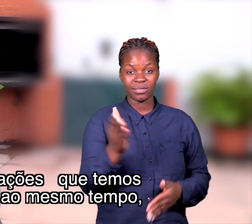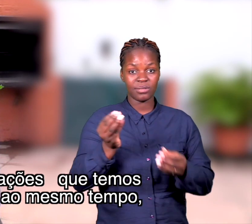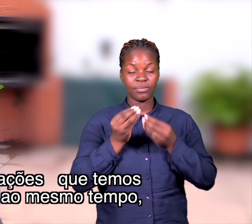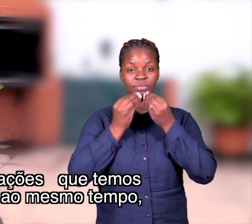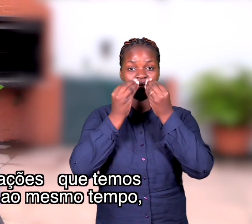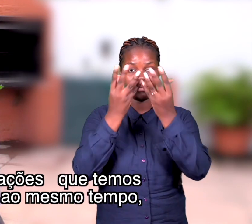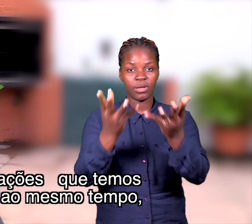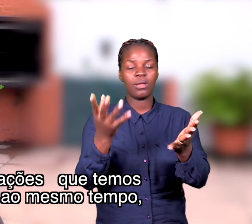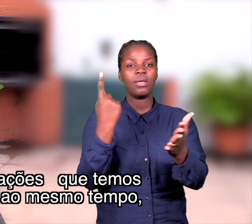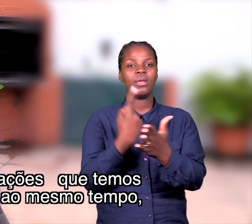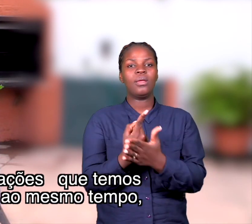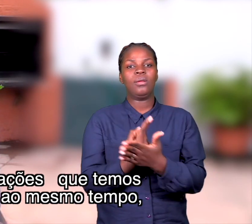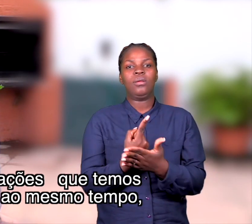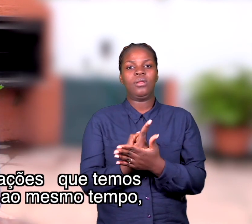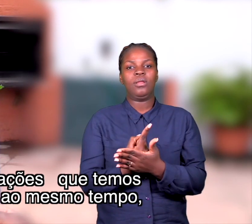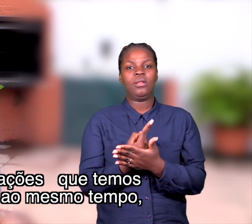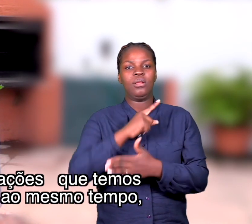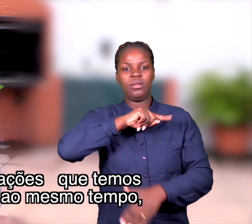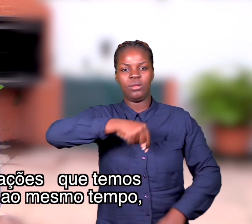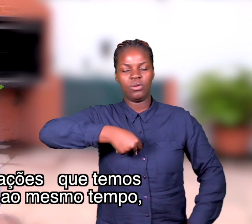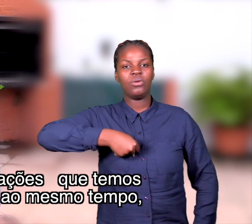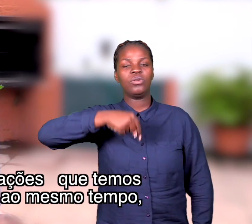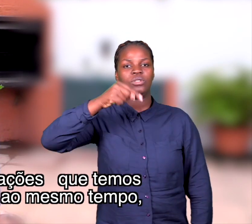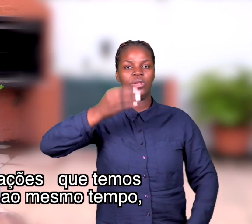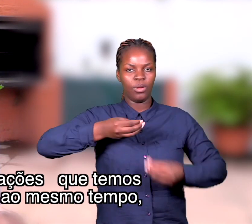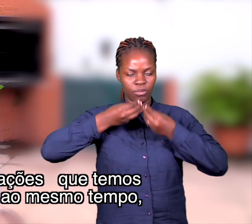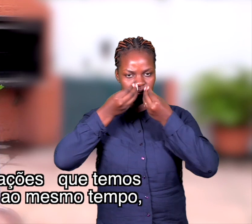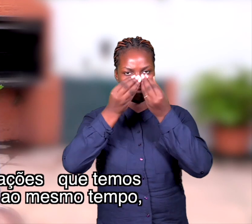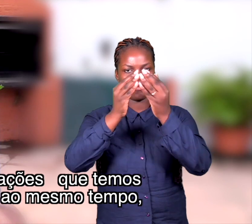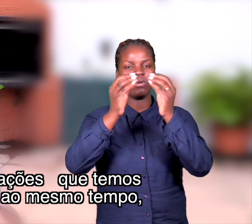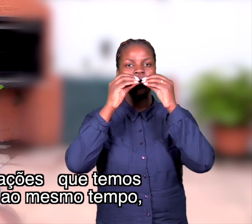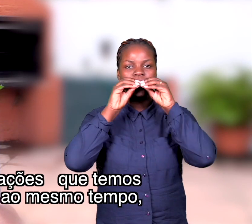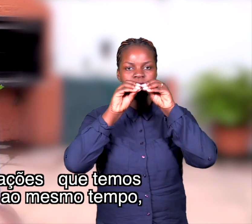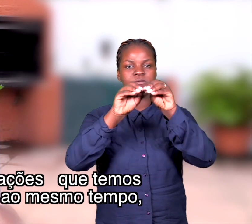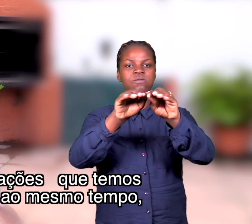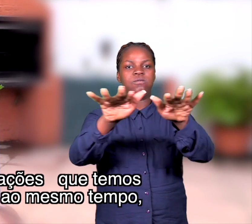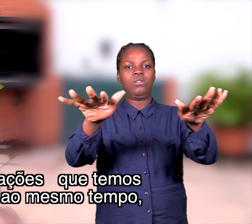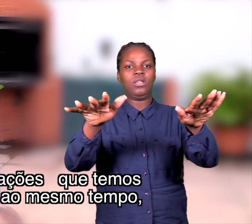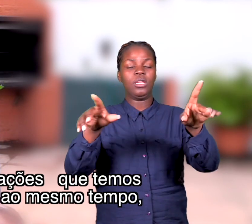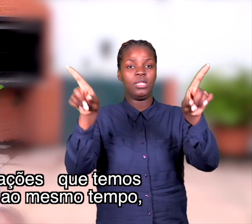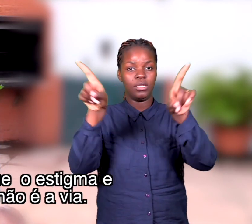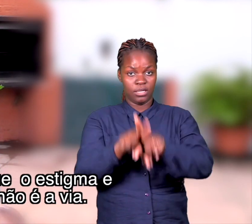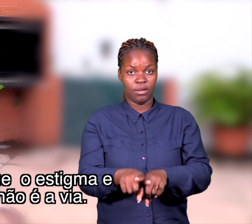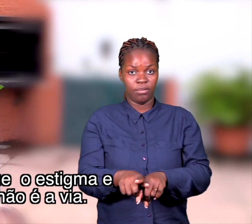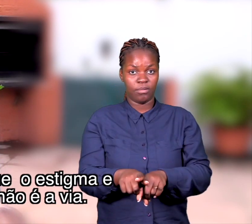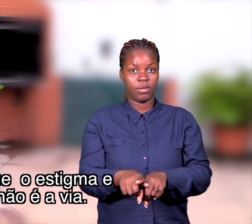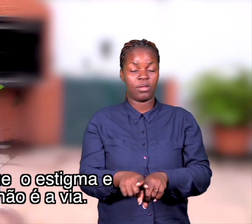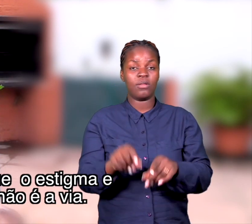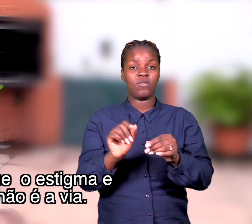essas informações que temos que levar à população e, ao mesmo